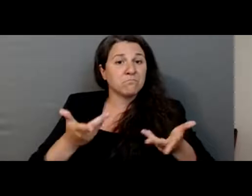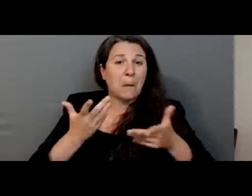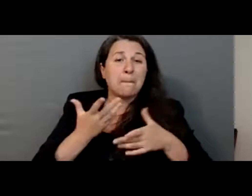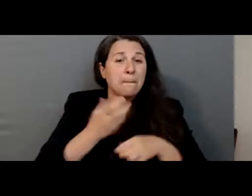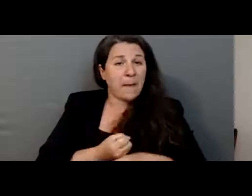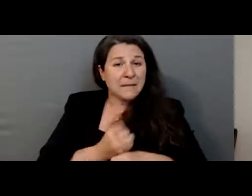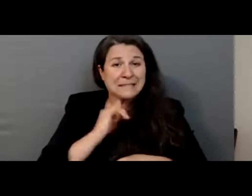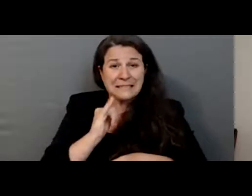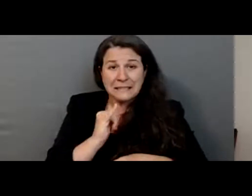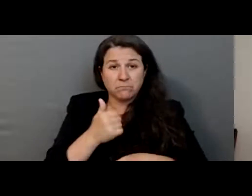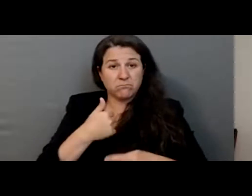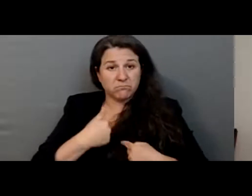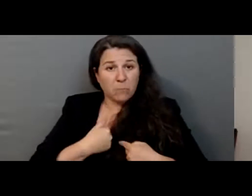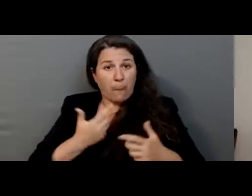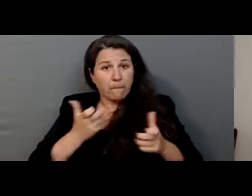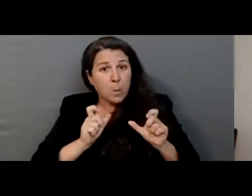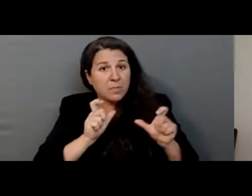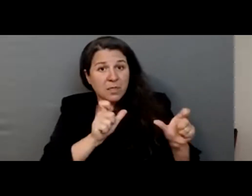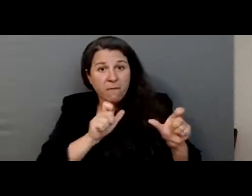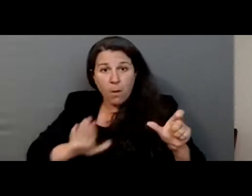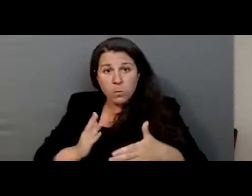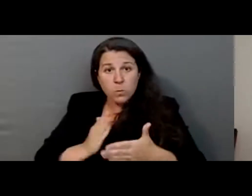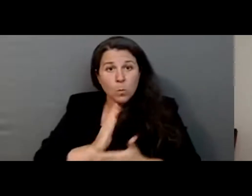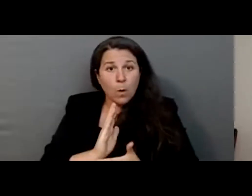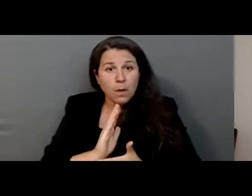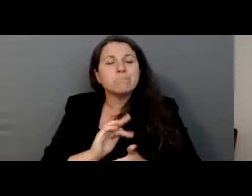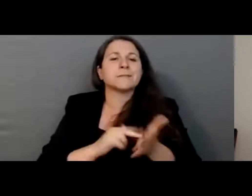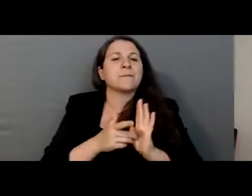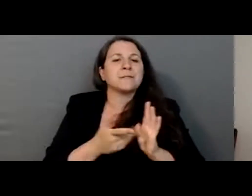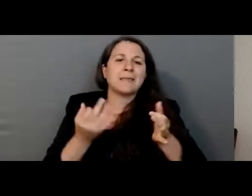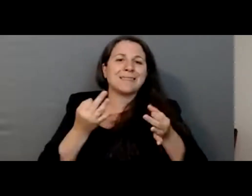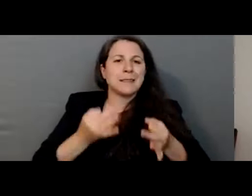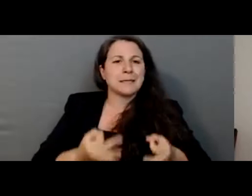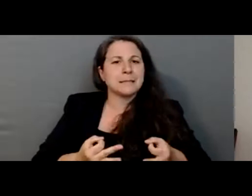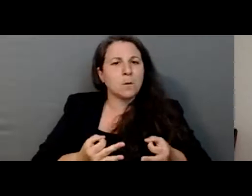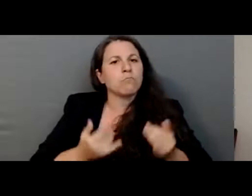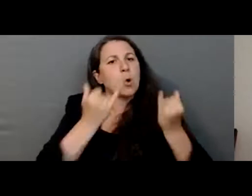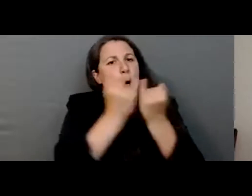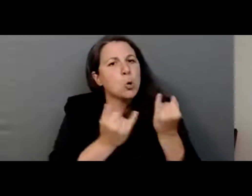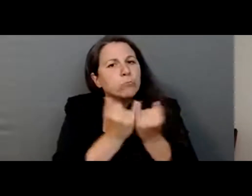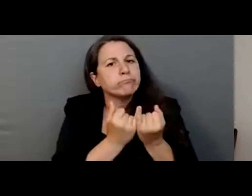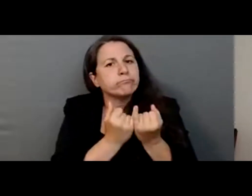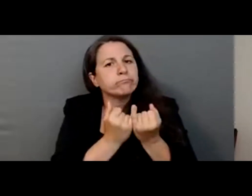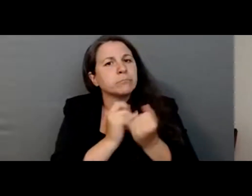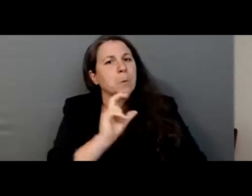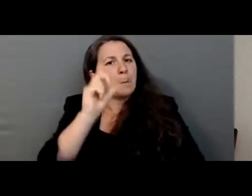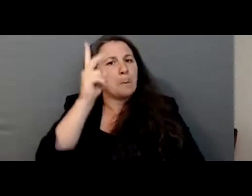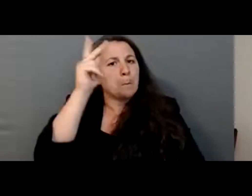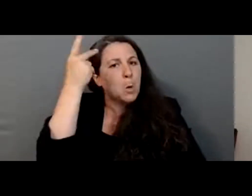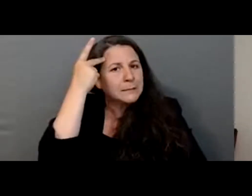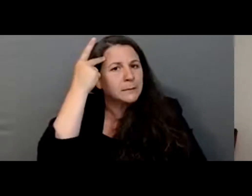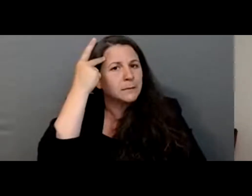personnes en situation de handicap, alors il s'agit véritablement de choix et donc de lutte et d'engagement politique. Et ça m'apparaît